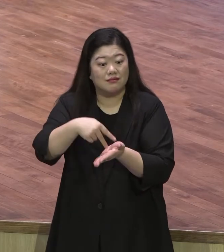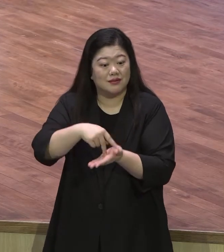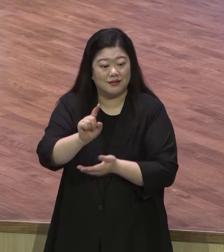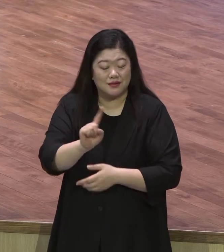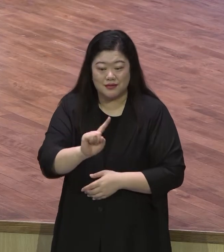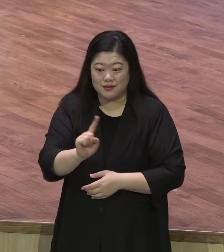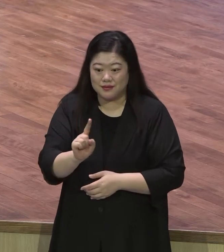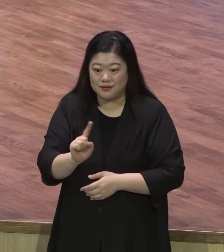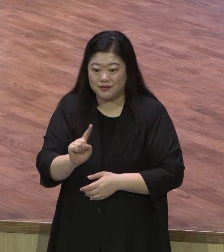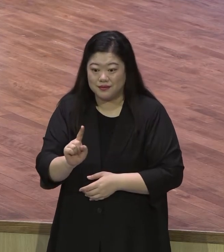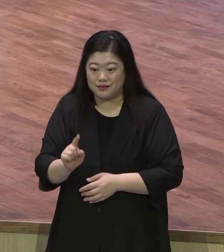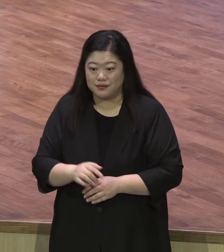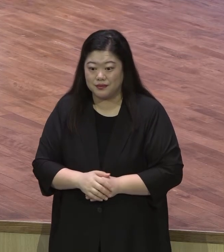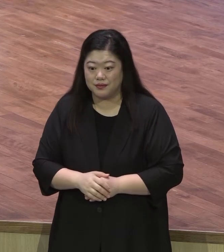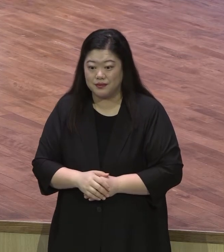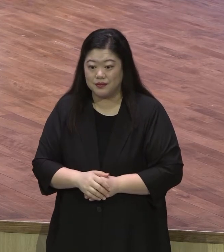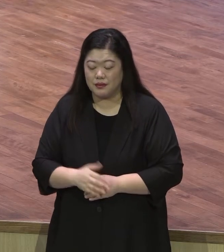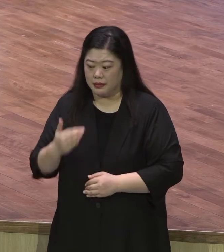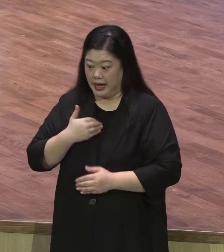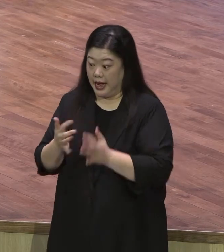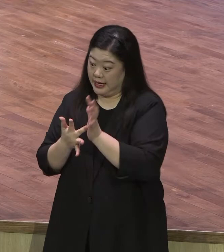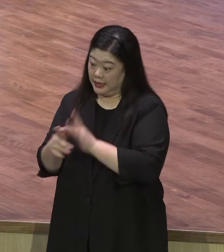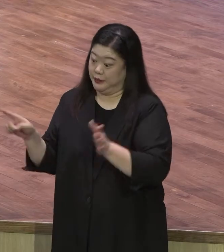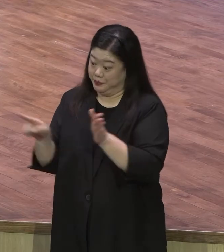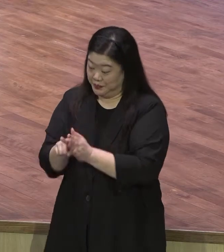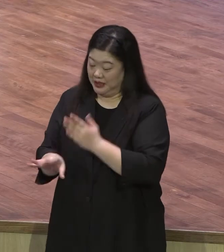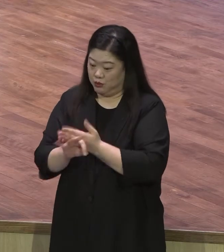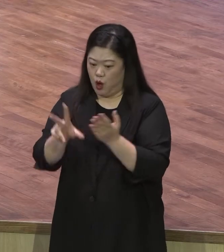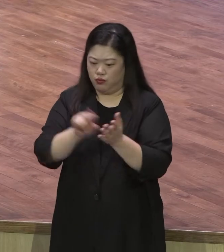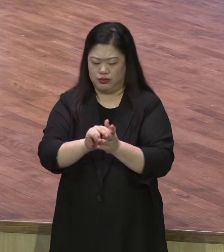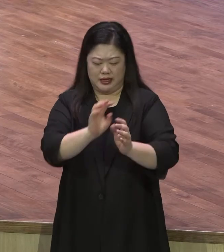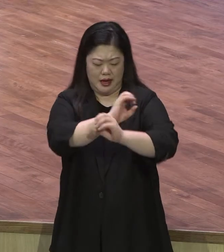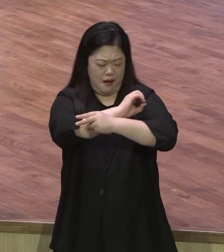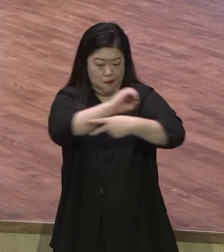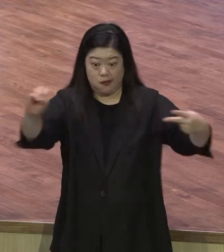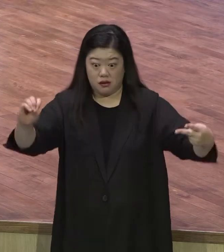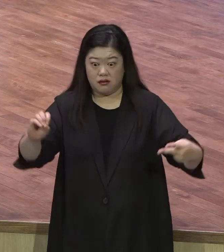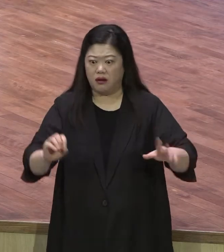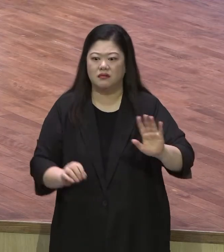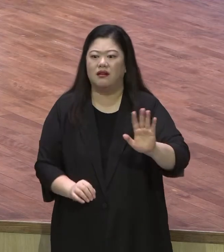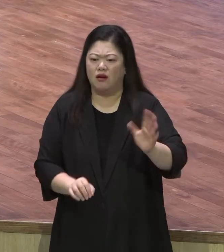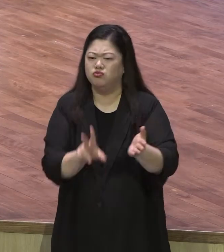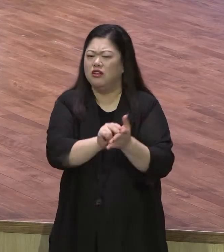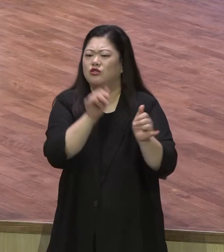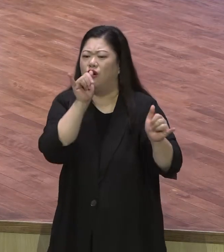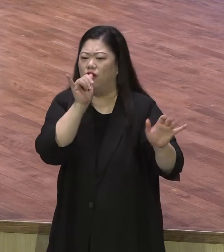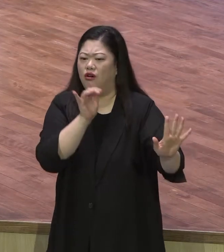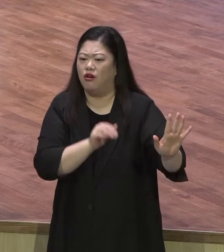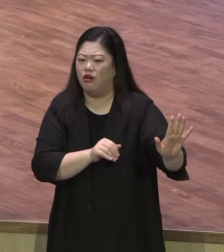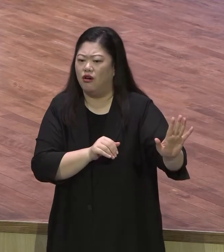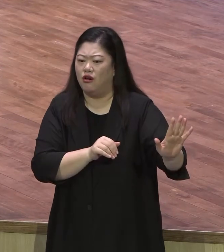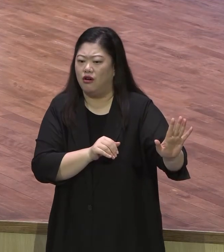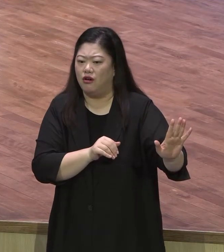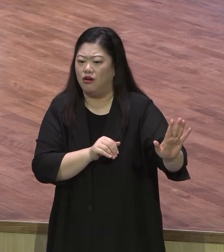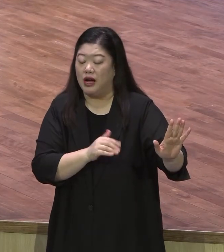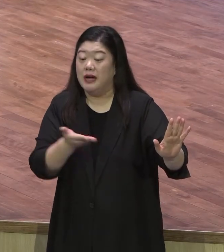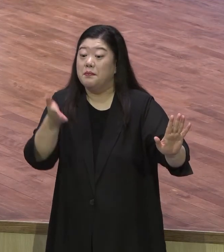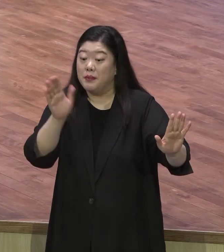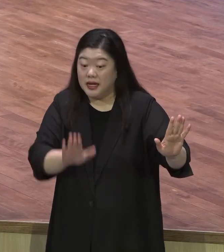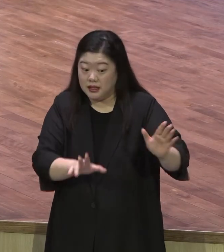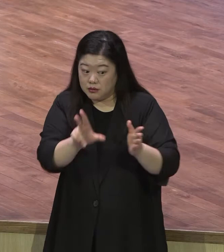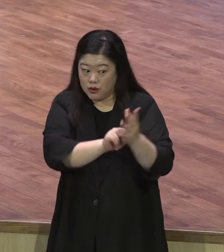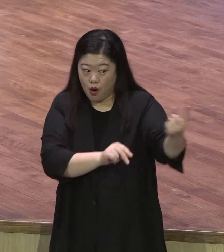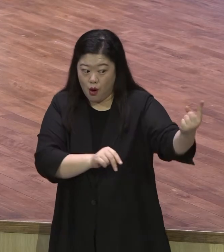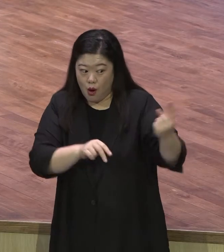이것은 사라지지 않습니다 그런데 감사할 것은요 여러분이 이 언약을 딱 잡고 있으면 무너지지 않는다는